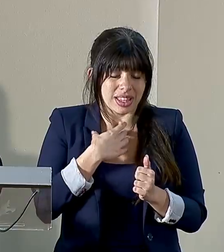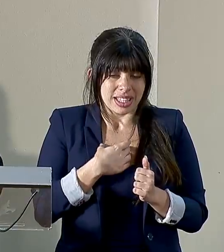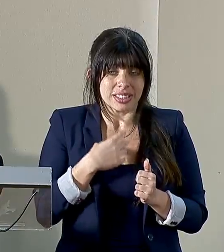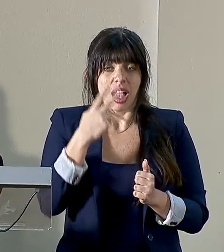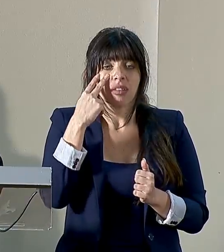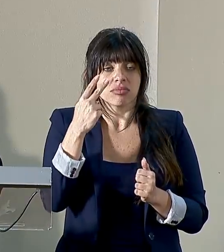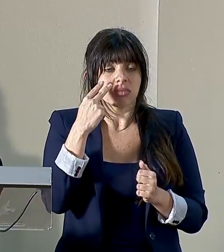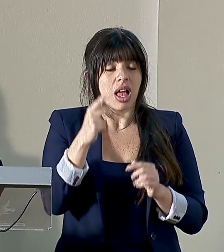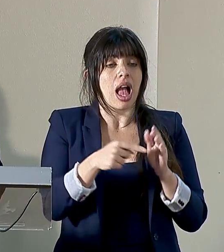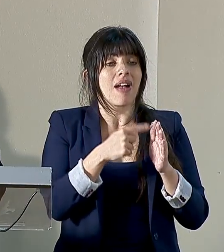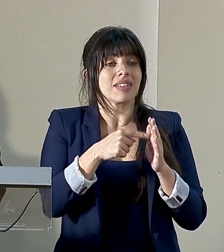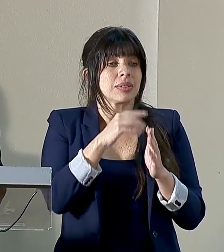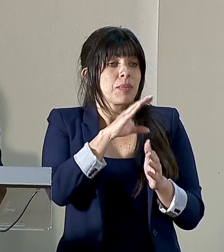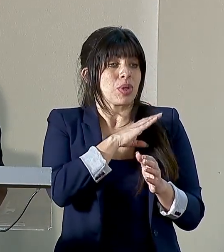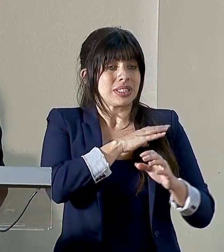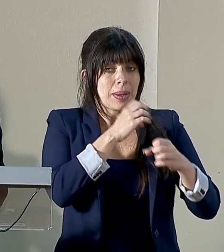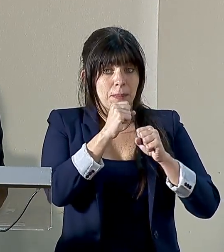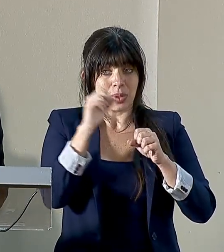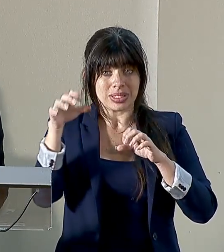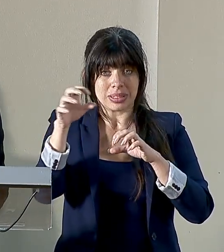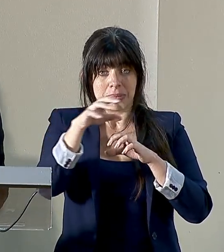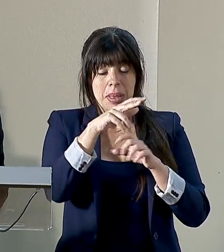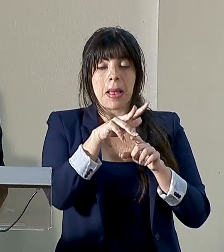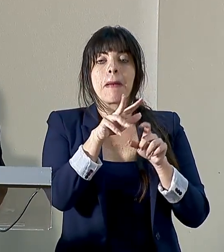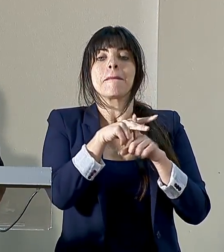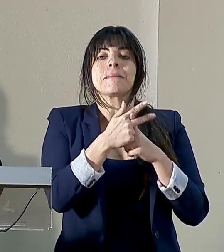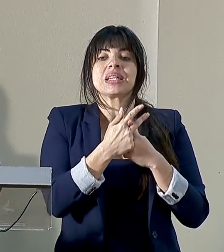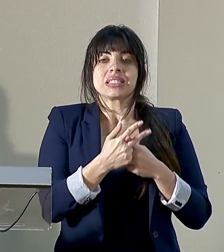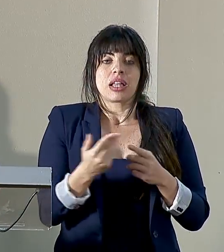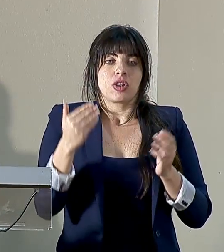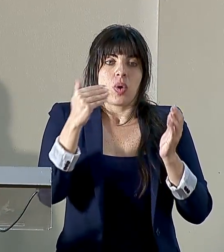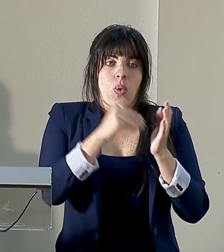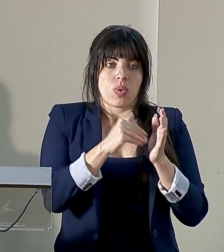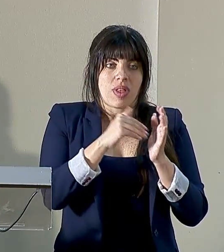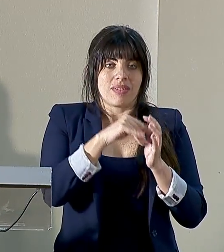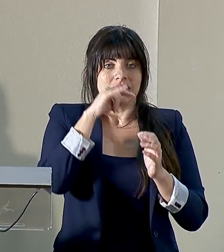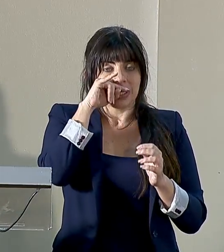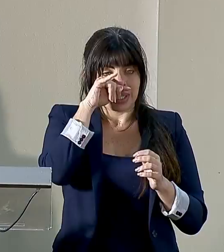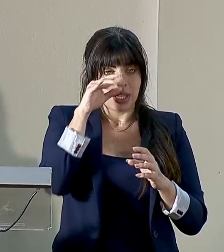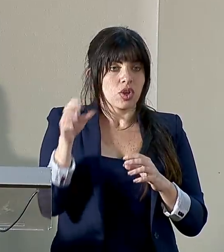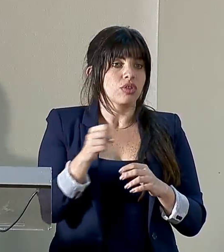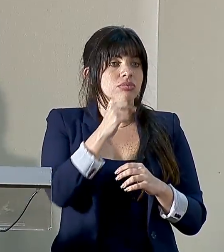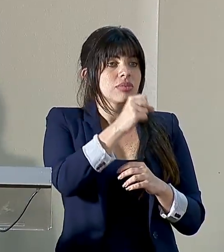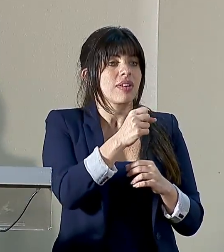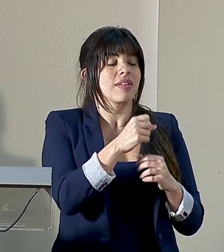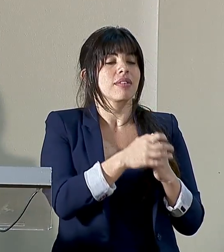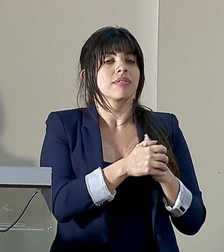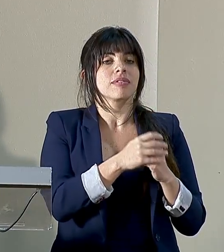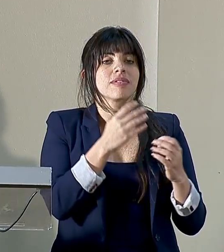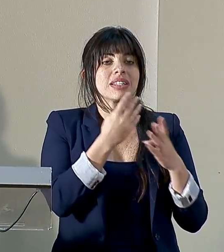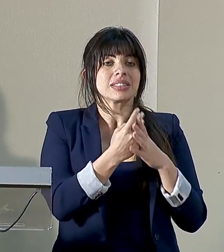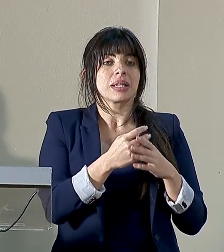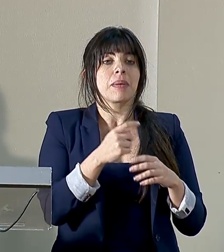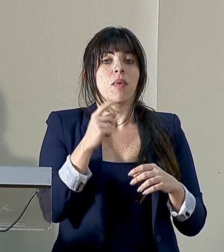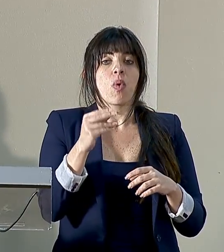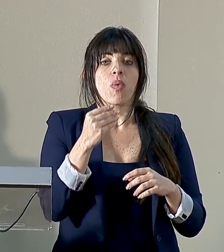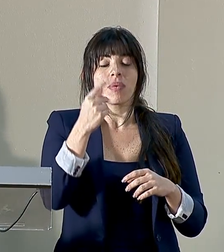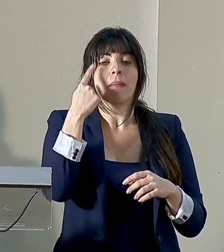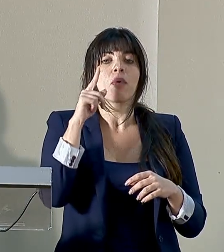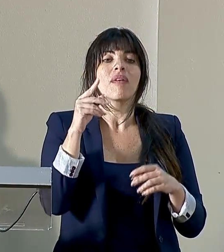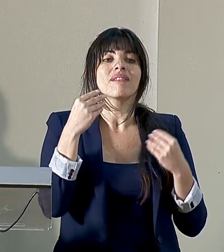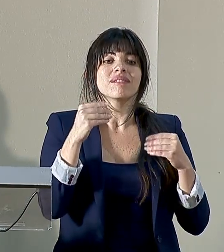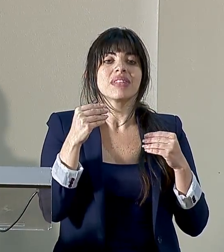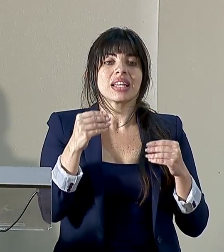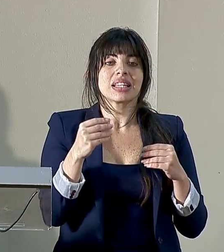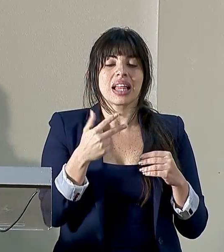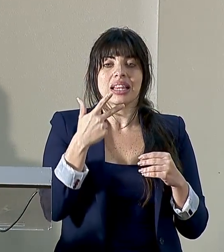que algunas policías municipales están empezando a pasar de nuevo los niños a la Fiscalía Penal Juvenil por venta